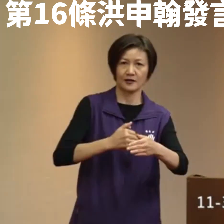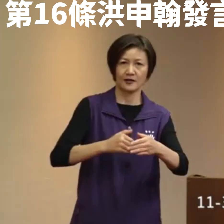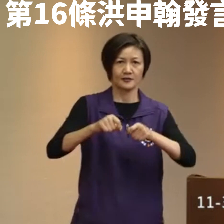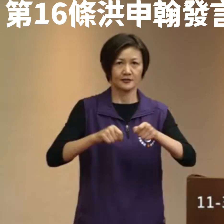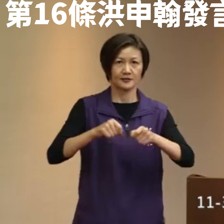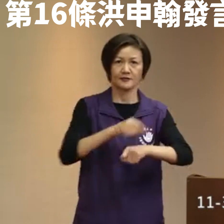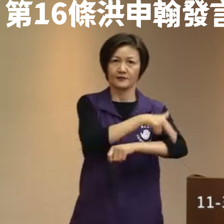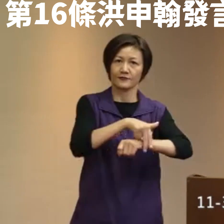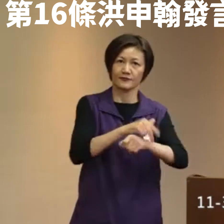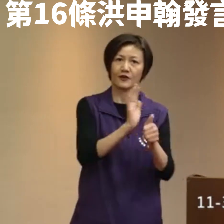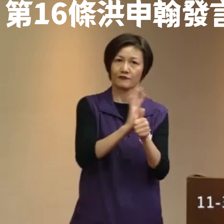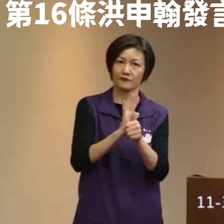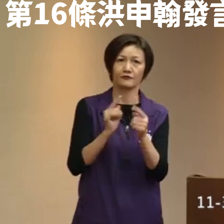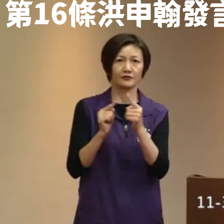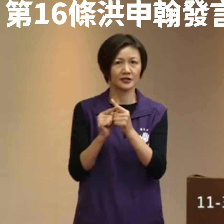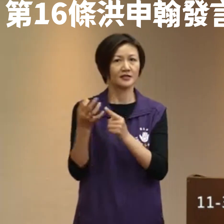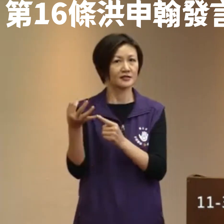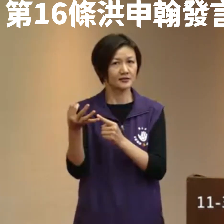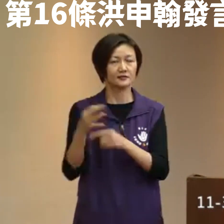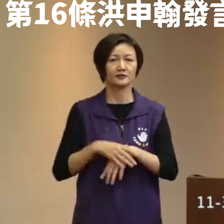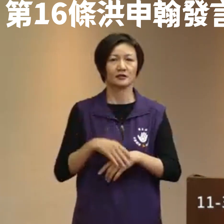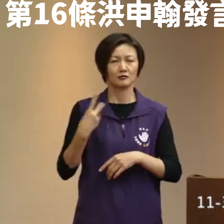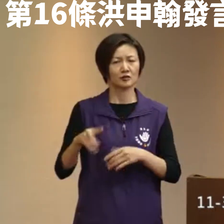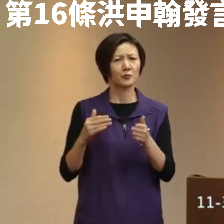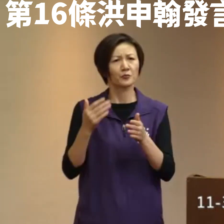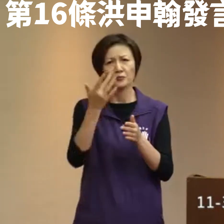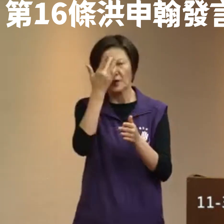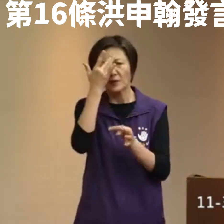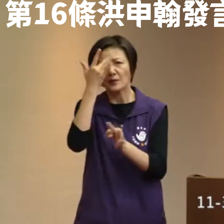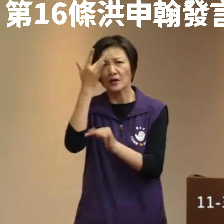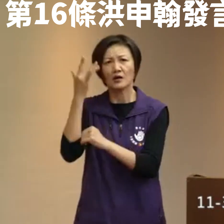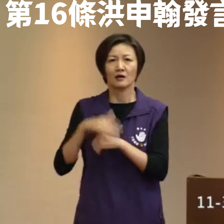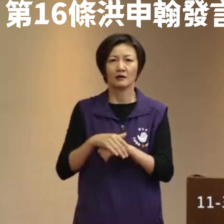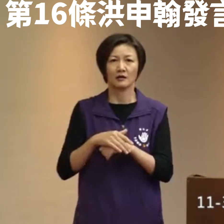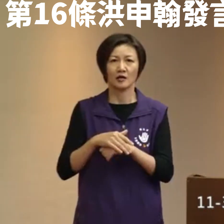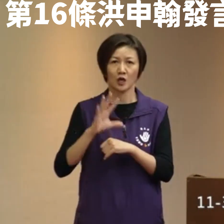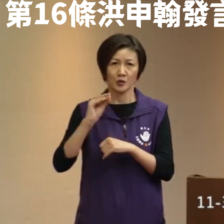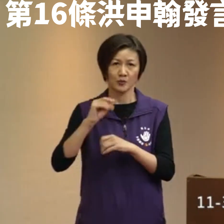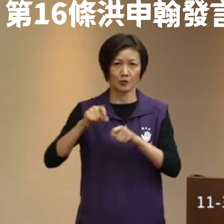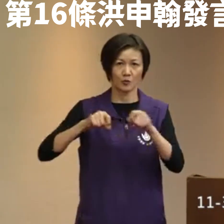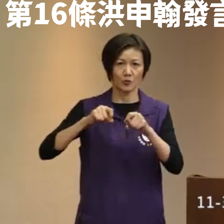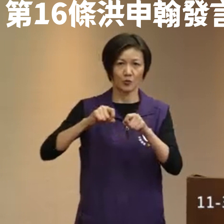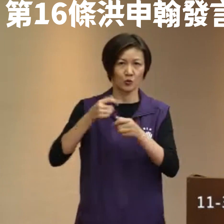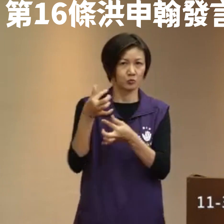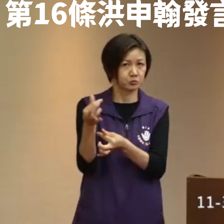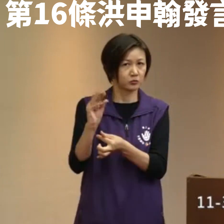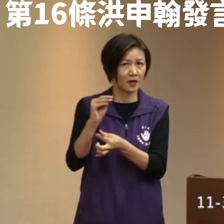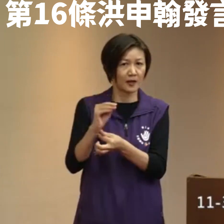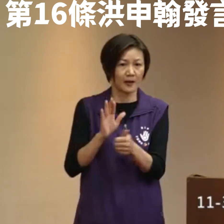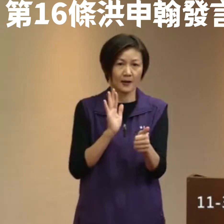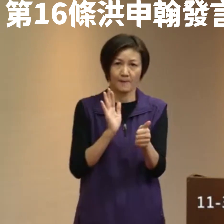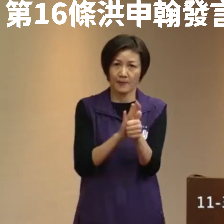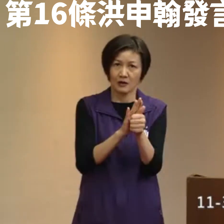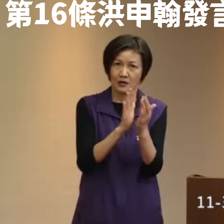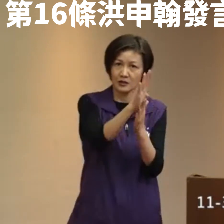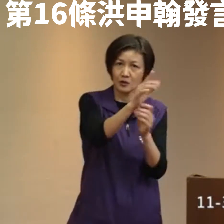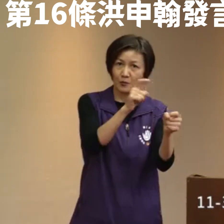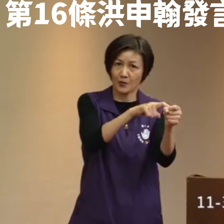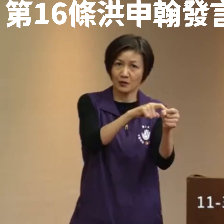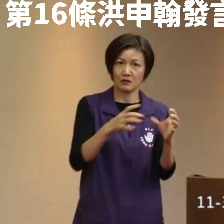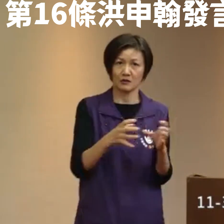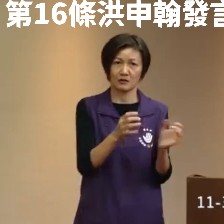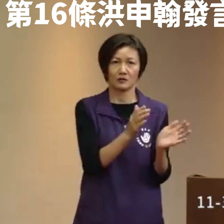资源还有目前的阻碍进行一个比较完整的规划，让合理调整这件事情可以在一个过